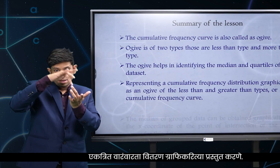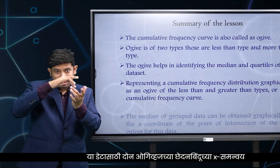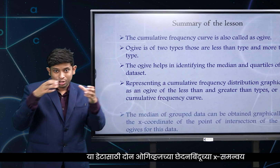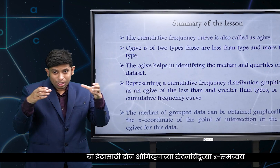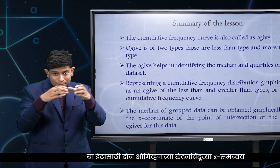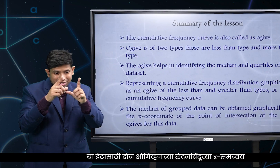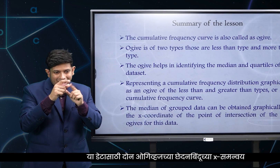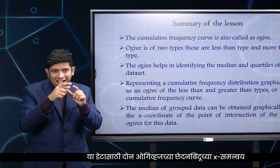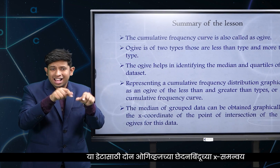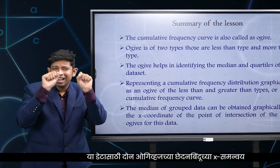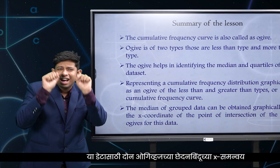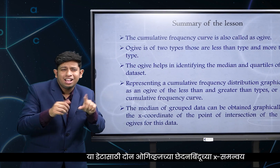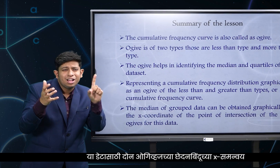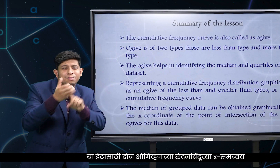या डेटासाठी दोन ऑगिव्हच्या